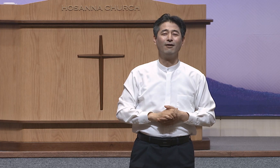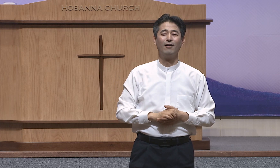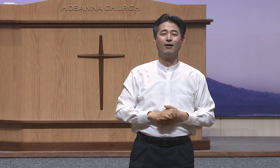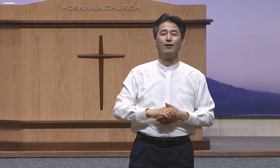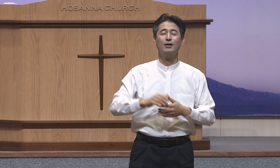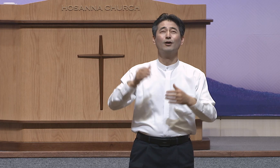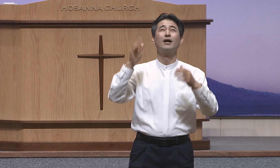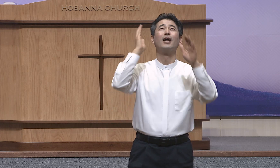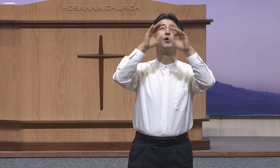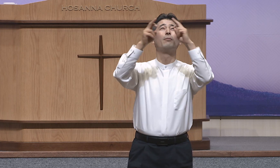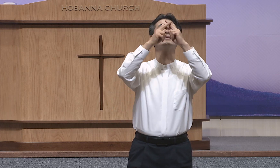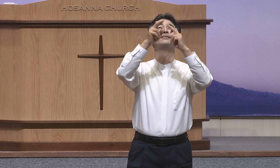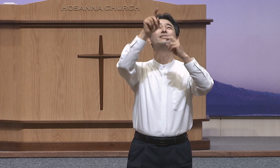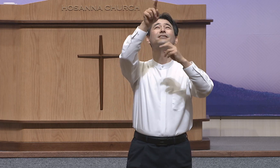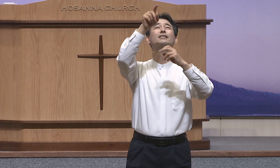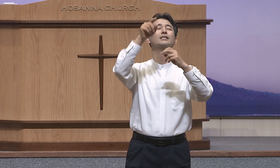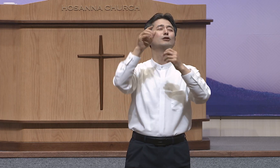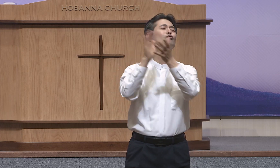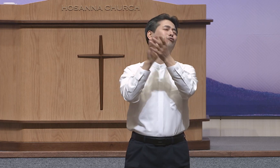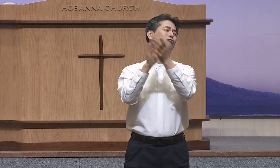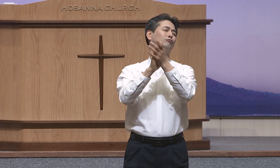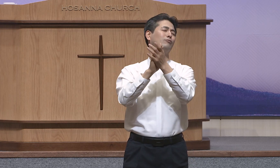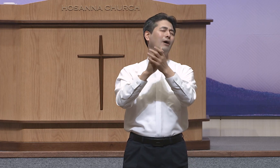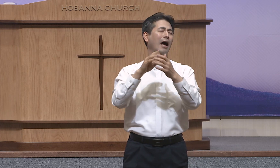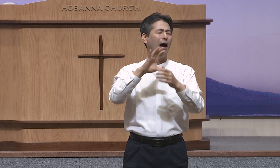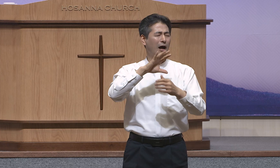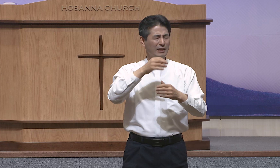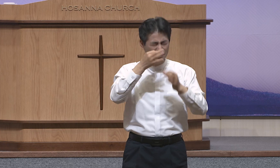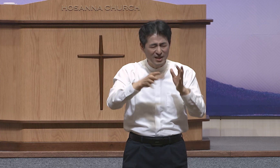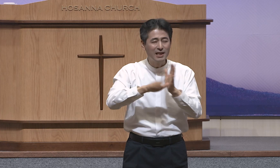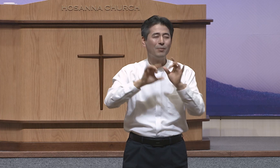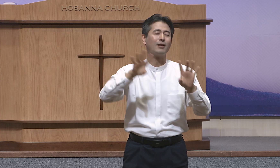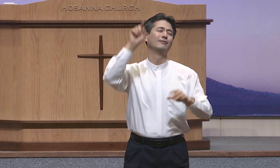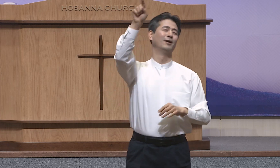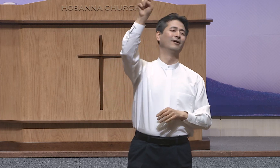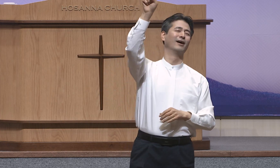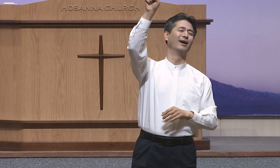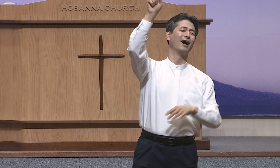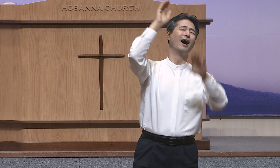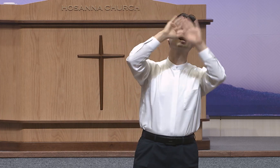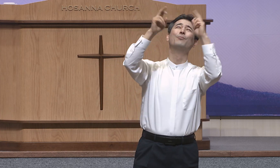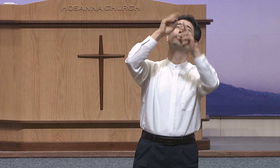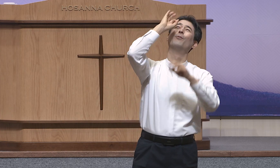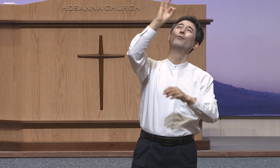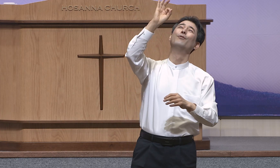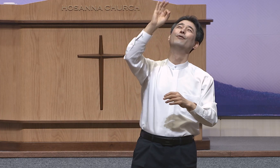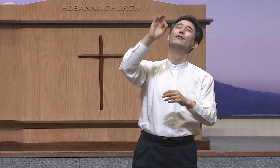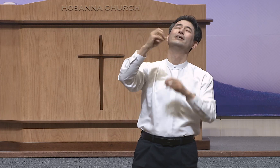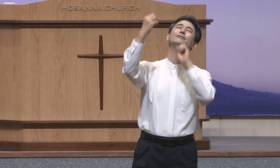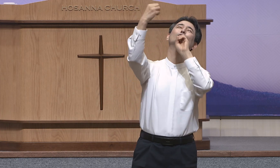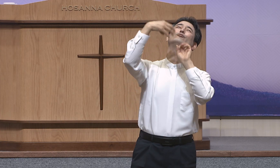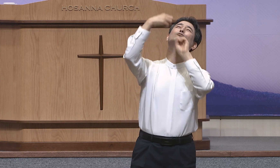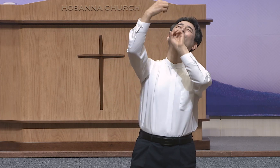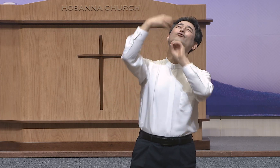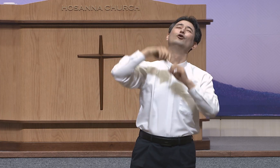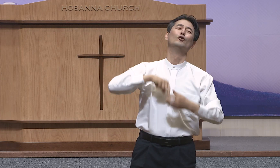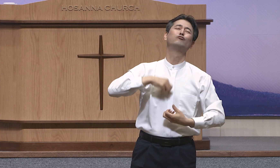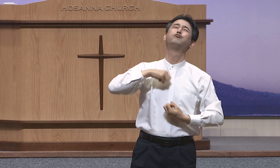이 세상에 태어났을까요? 하늘의 별에게 힘들 때마다 그렇게 별을 보면서 대화를